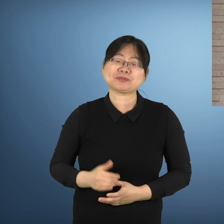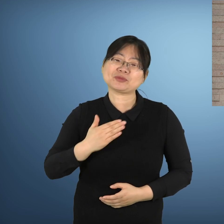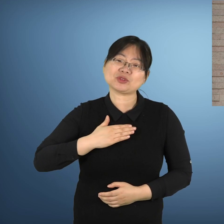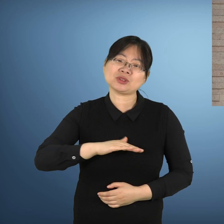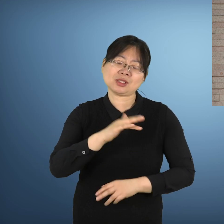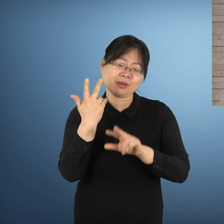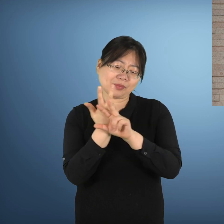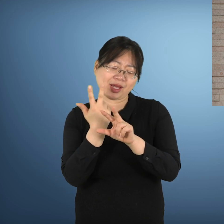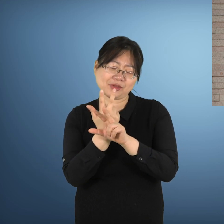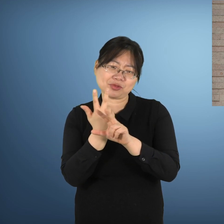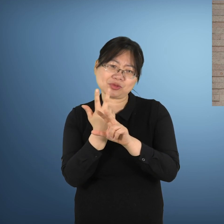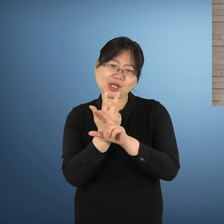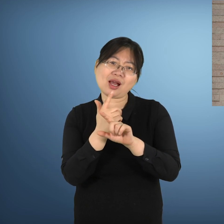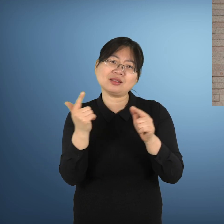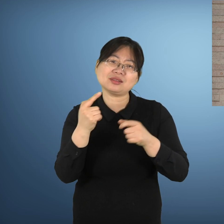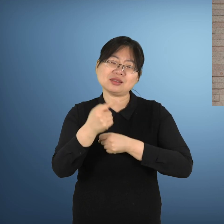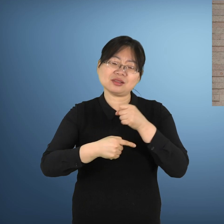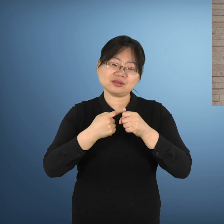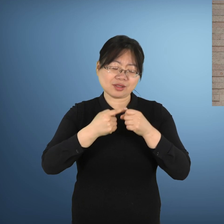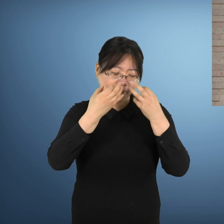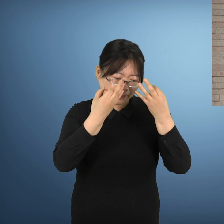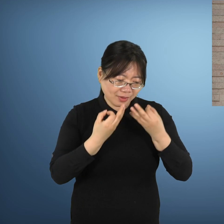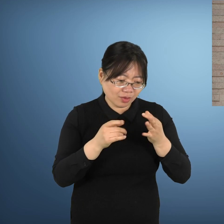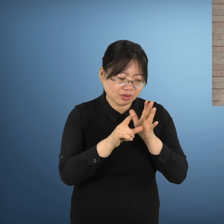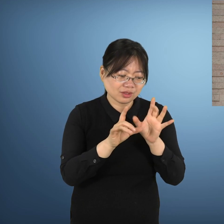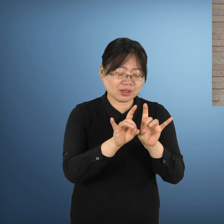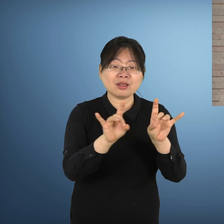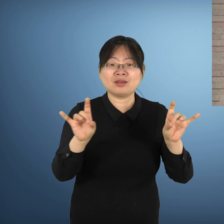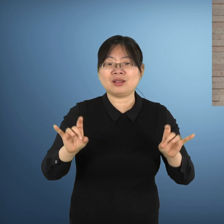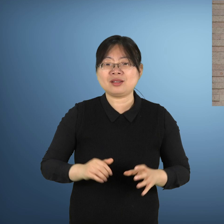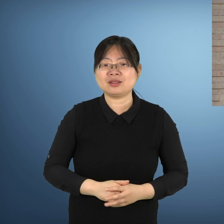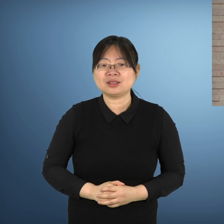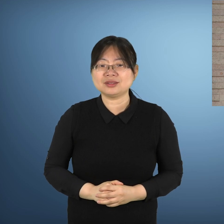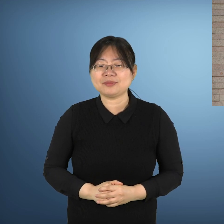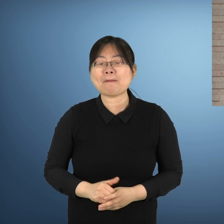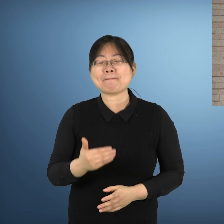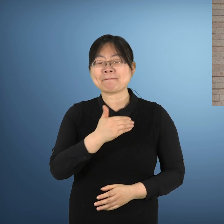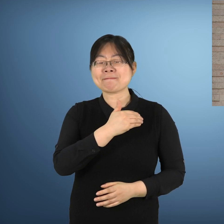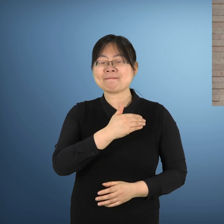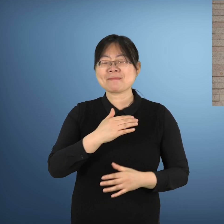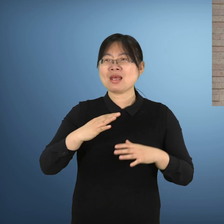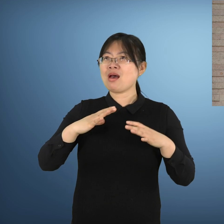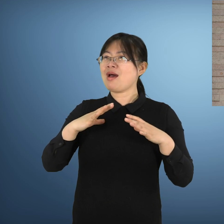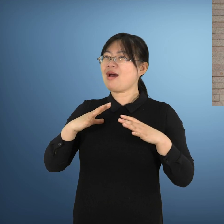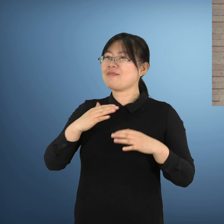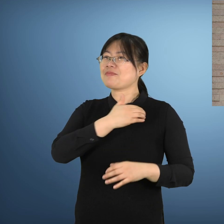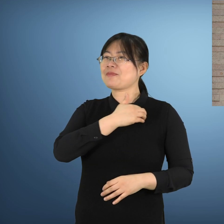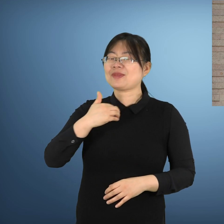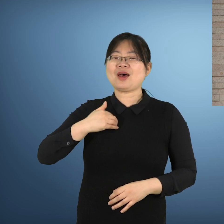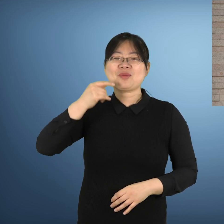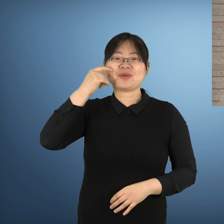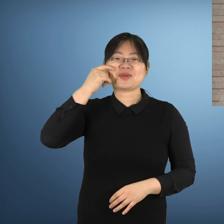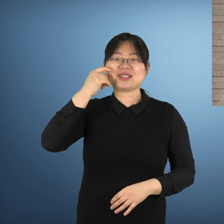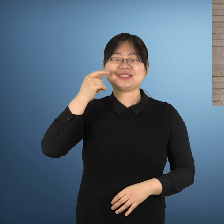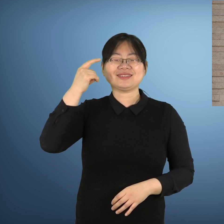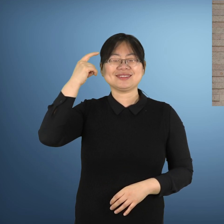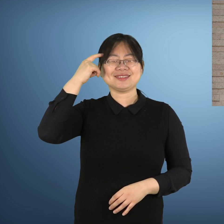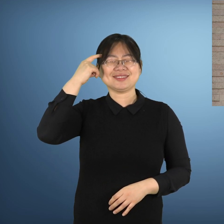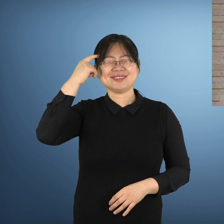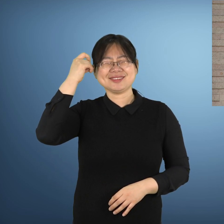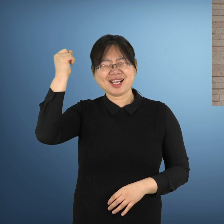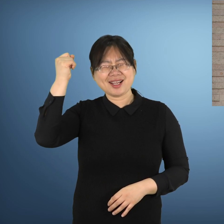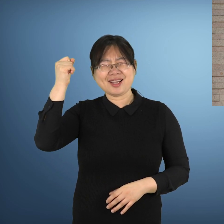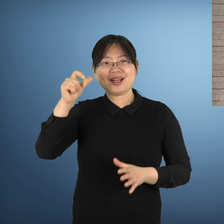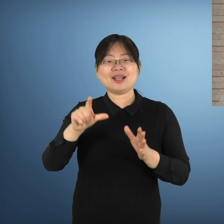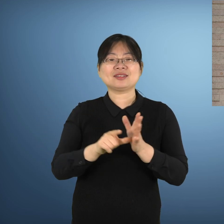우리는 매주 아닌 한 해를 돌아볼 때마다 떳떳할 수 없는 순간과 기억과 아픔들이 더 많아요,